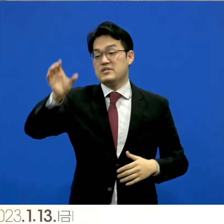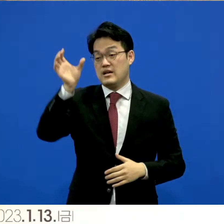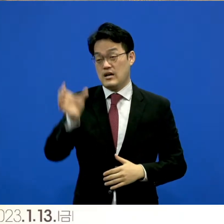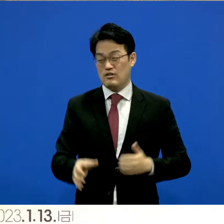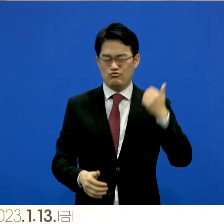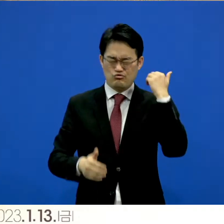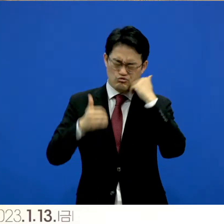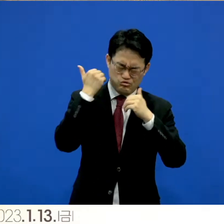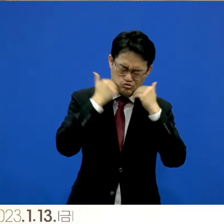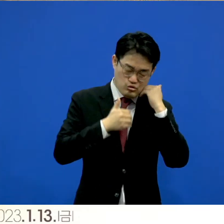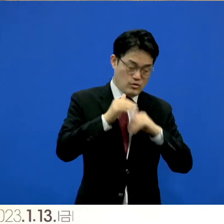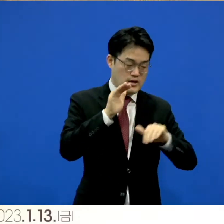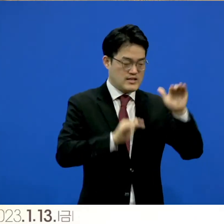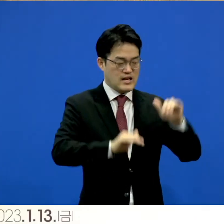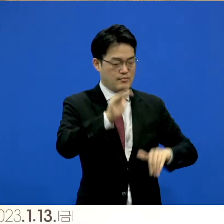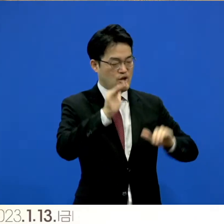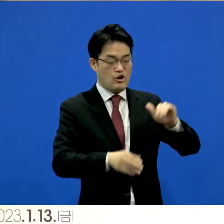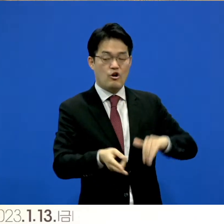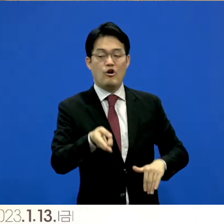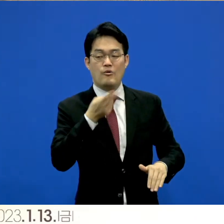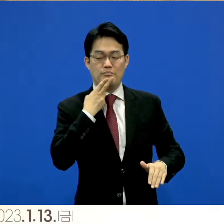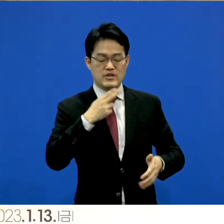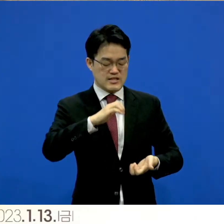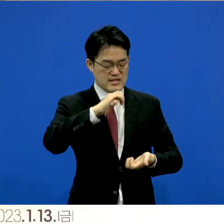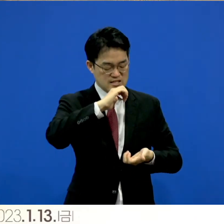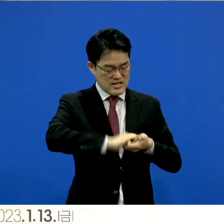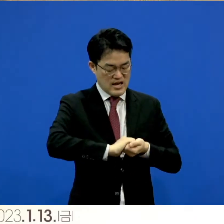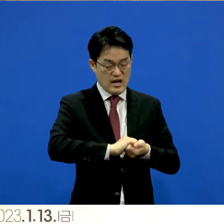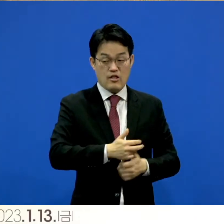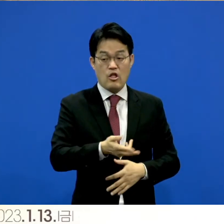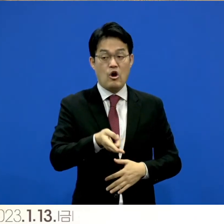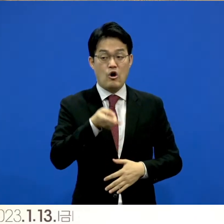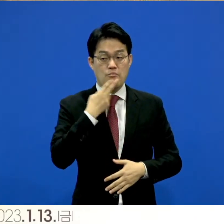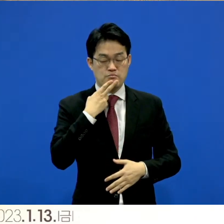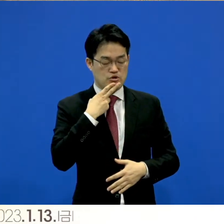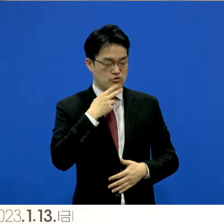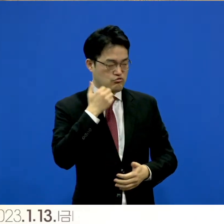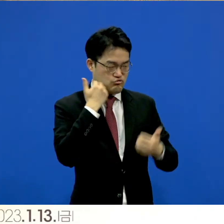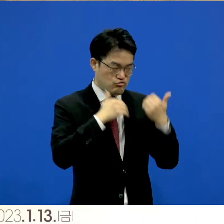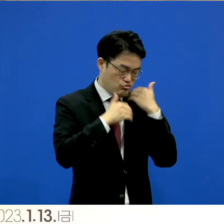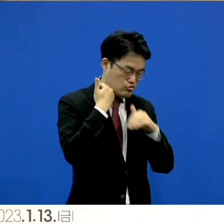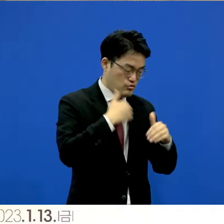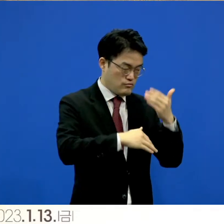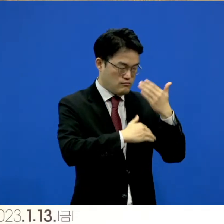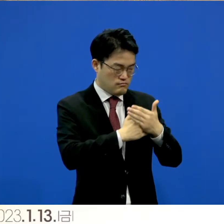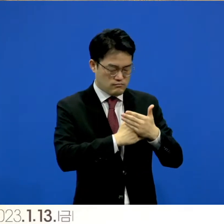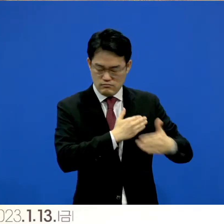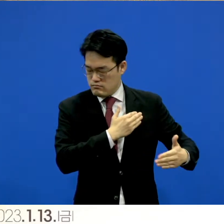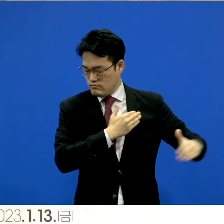없이, 누구도 제한하지 않고, 그 누구도 배제하지 않고